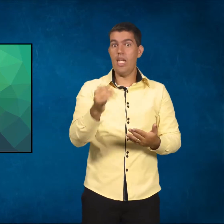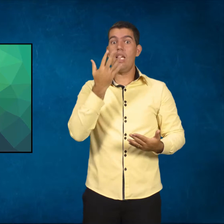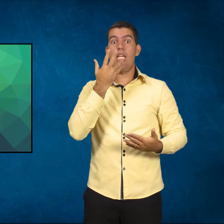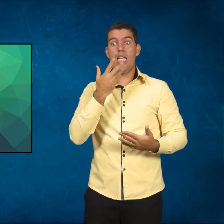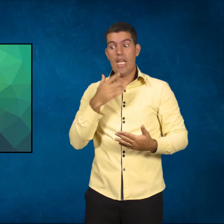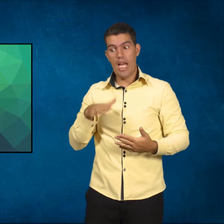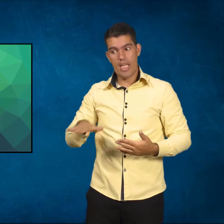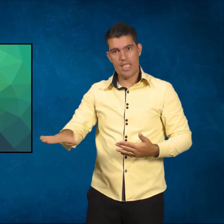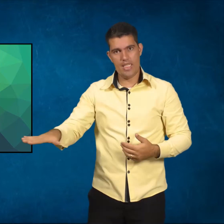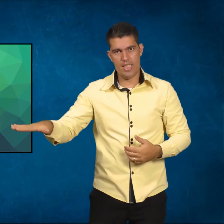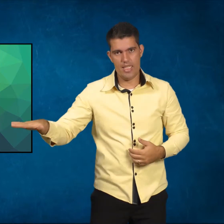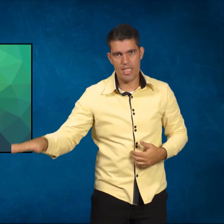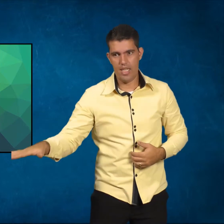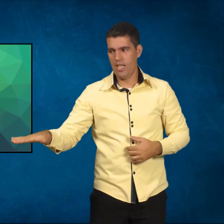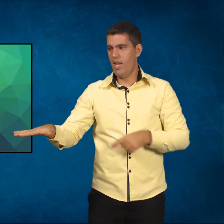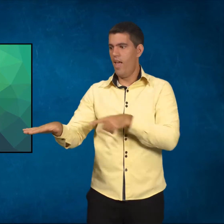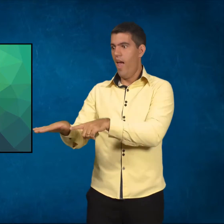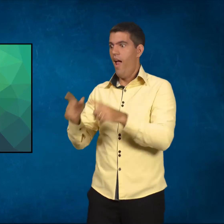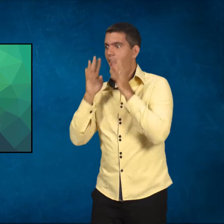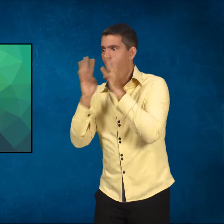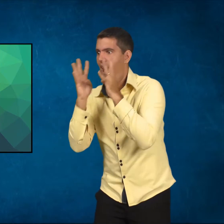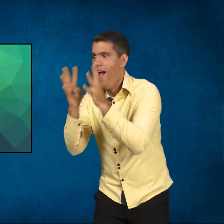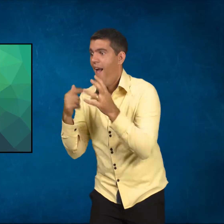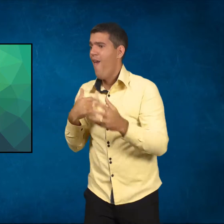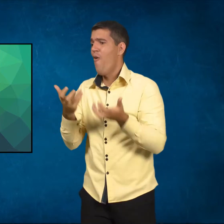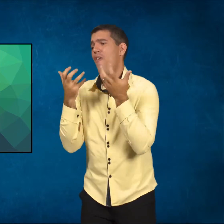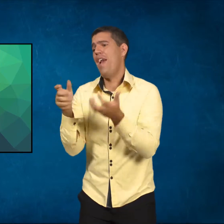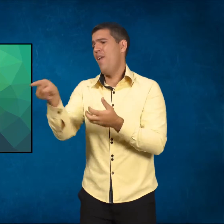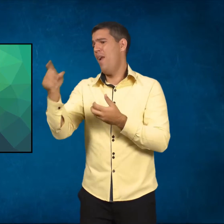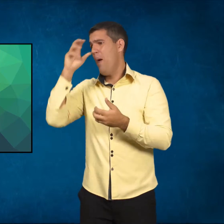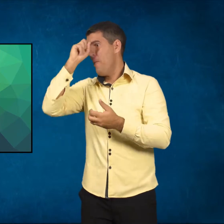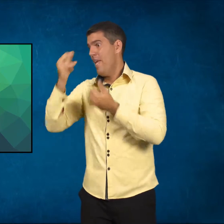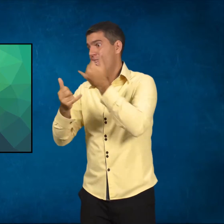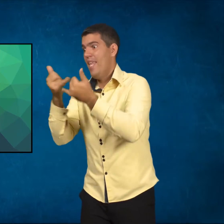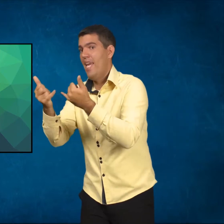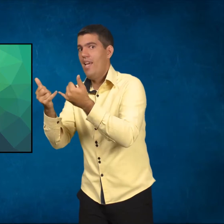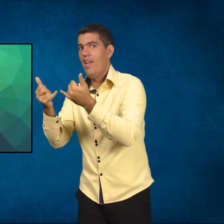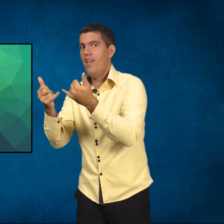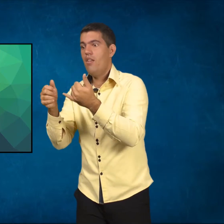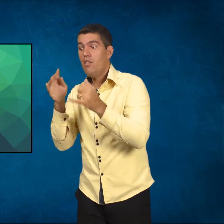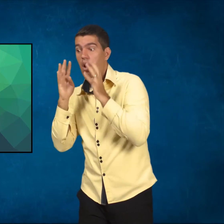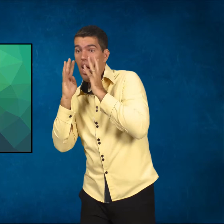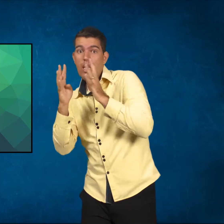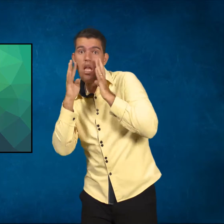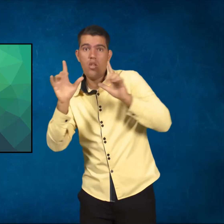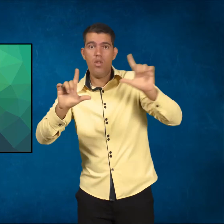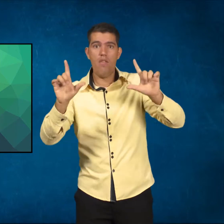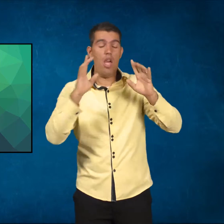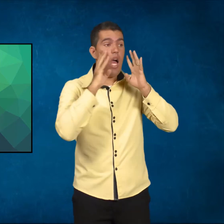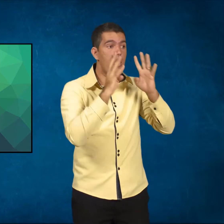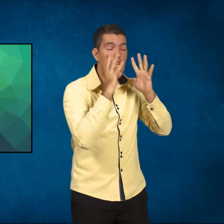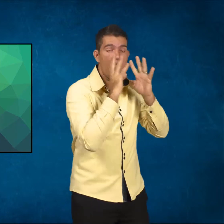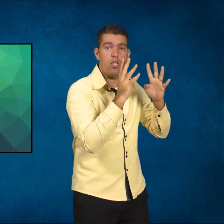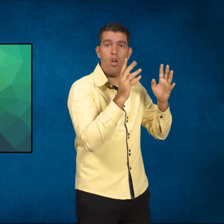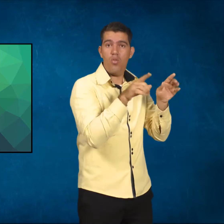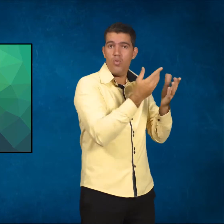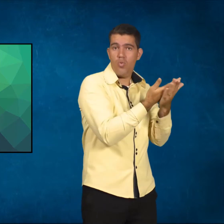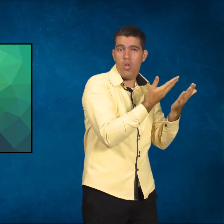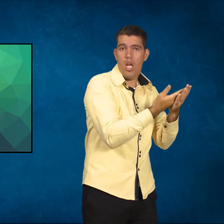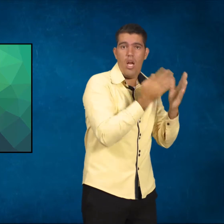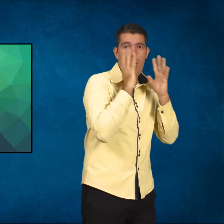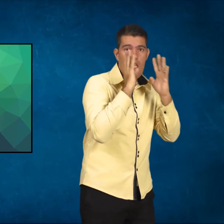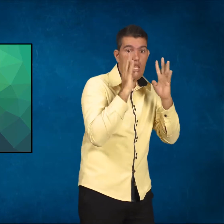atenção para aprender uma brincadeira, então ela também ia ter atenção para ver televisão, para estudar. Então, se você aprendia